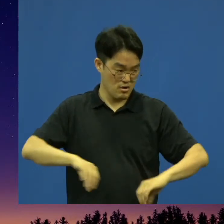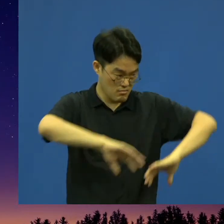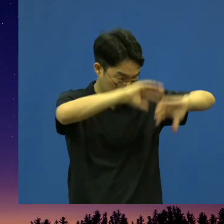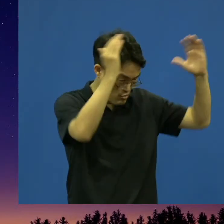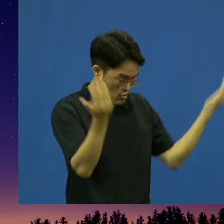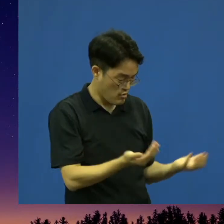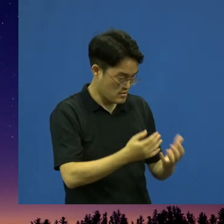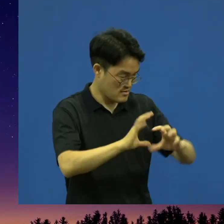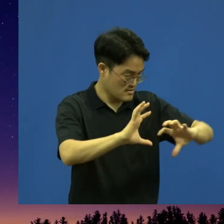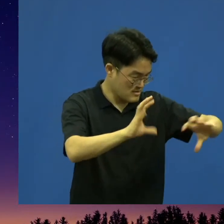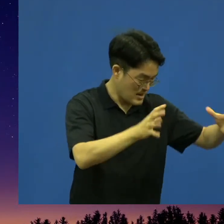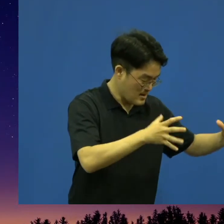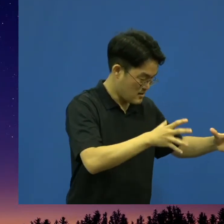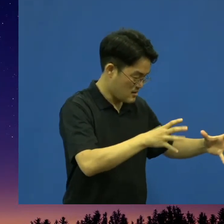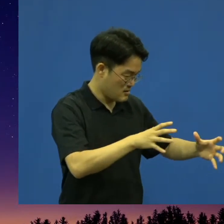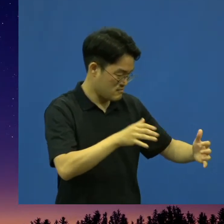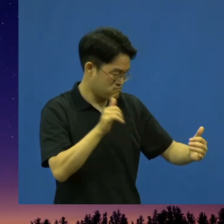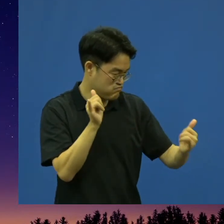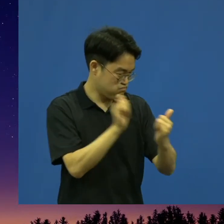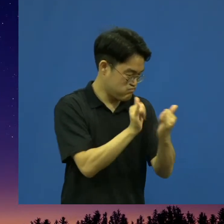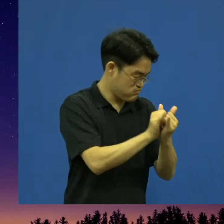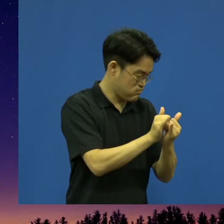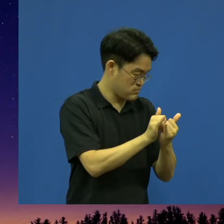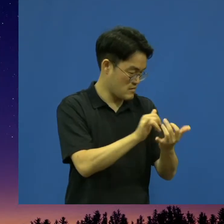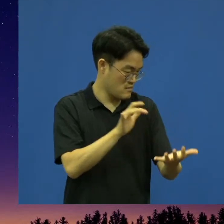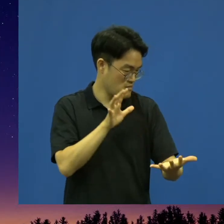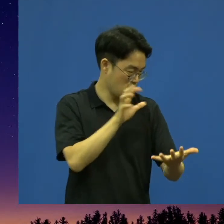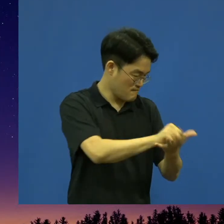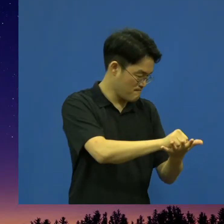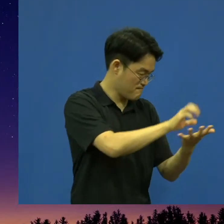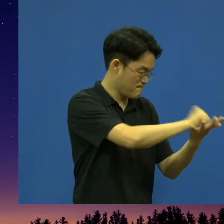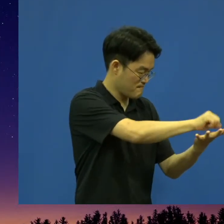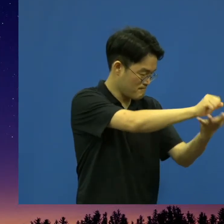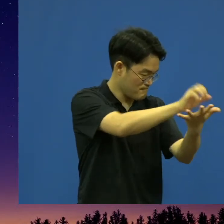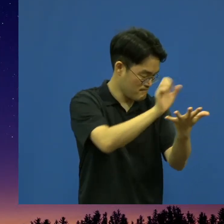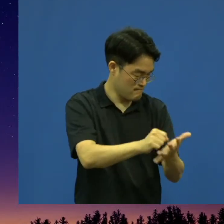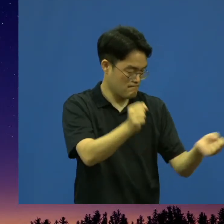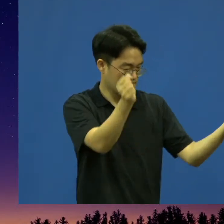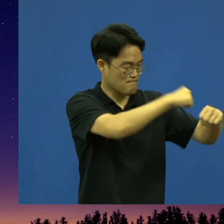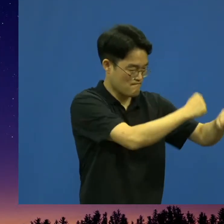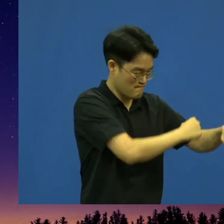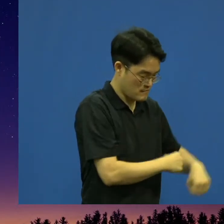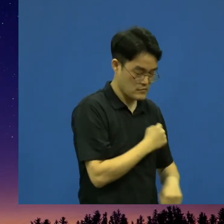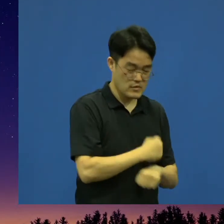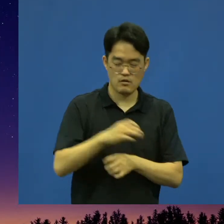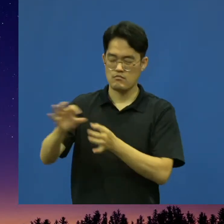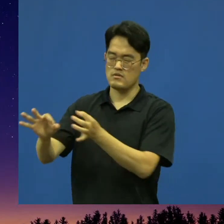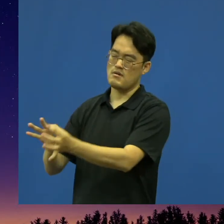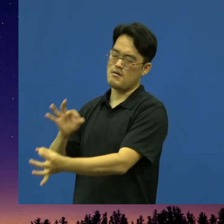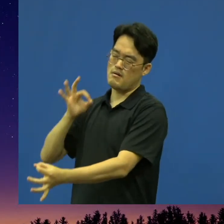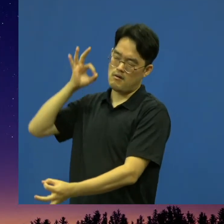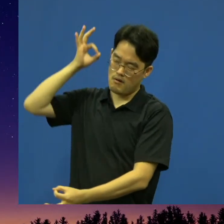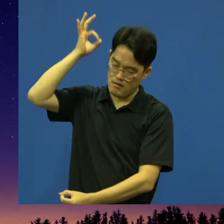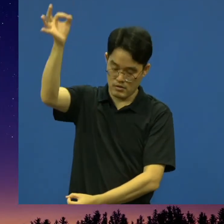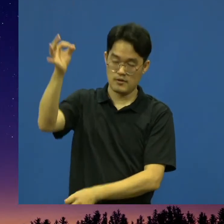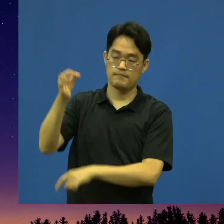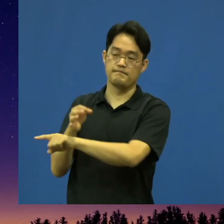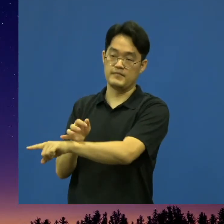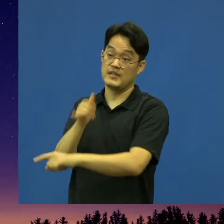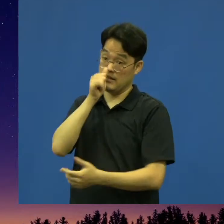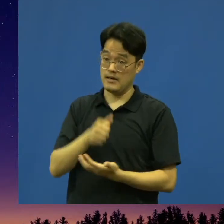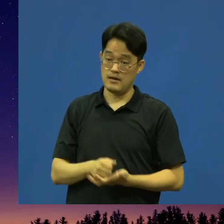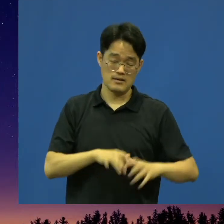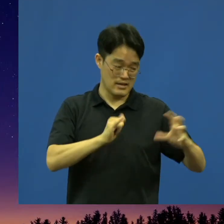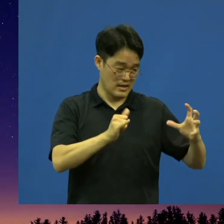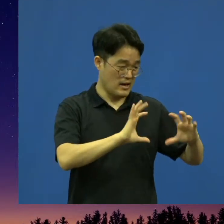쳐서 멸망시키고 영원히 설 것이라. 세상의 나라들이 흥망성쇠를 거듭하는데